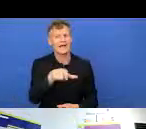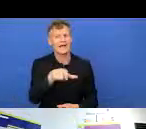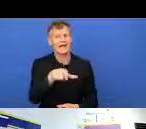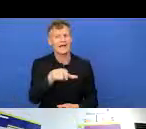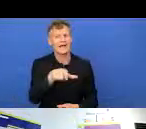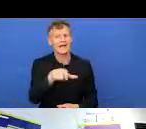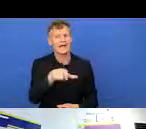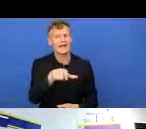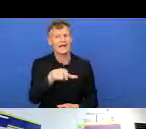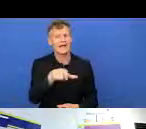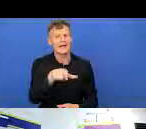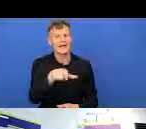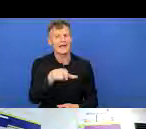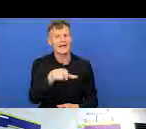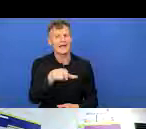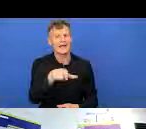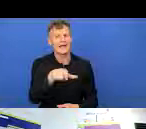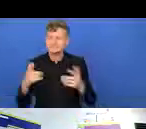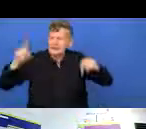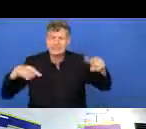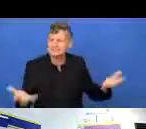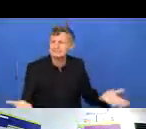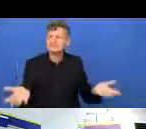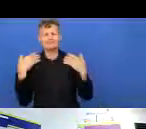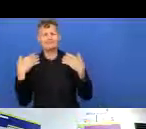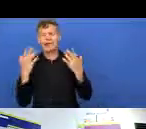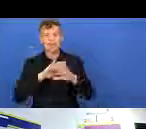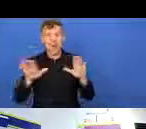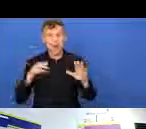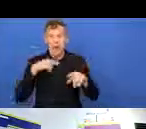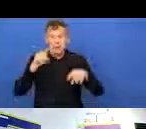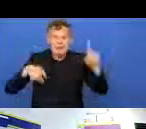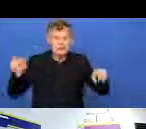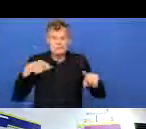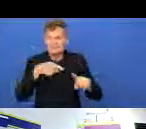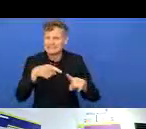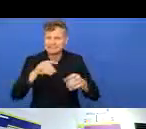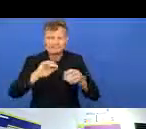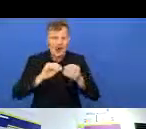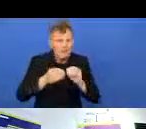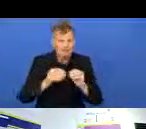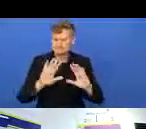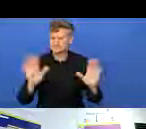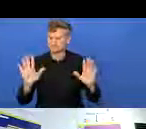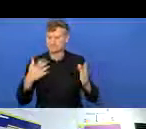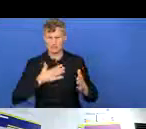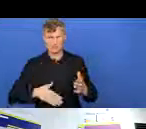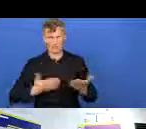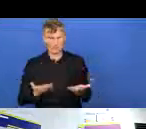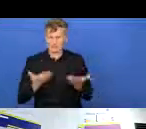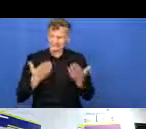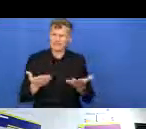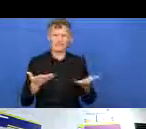un levier pour une justice sociale et l'équité. À la question « Quel est l'accès à l'éducation pour la